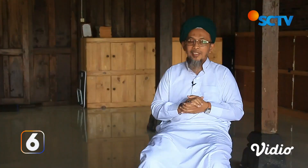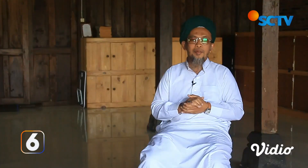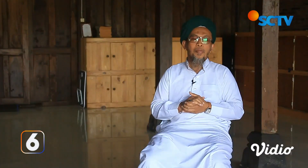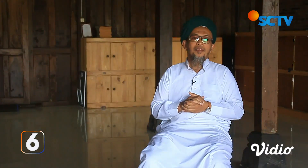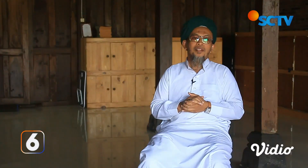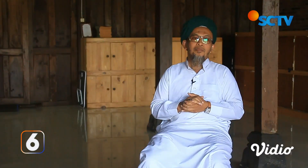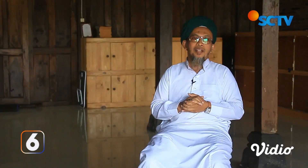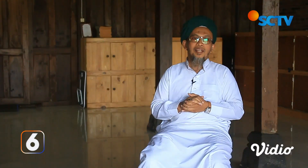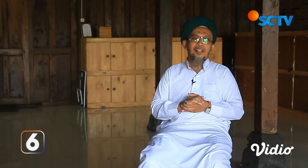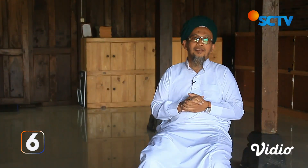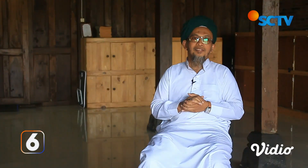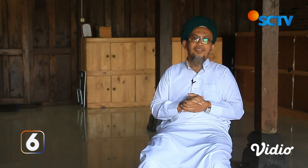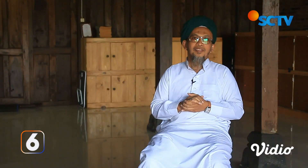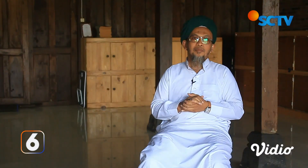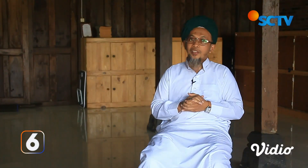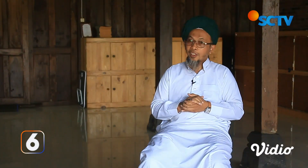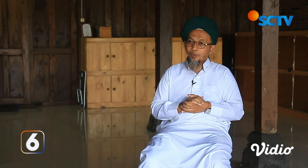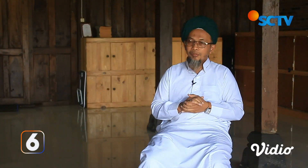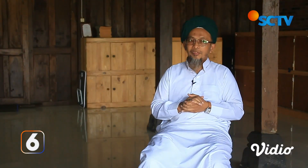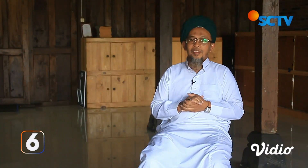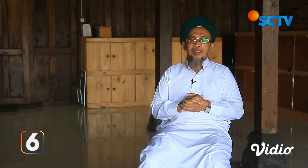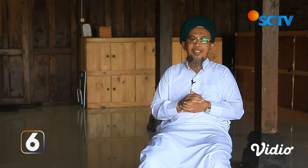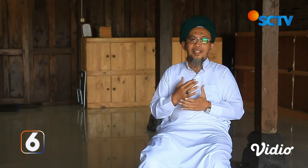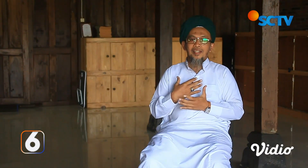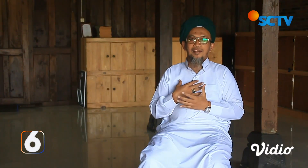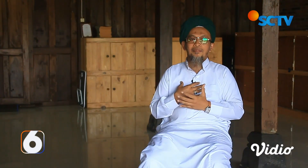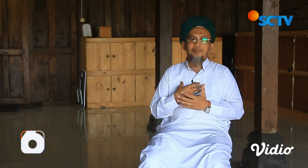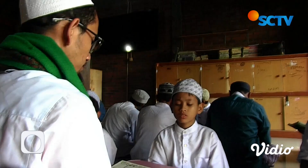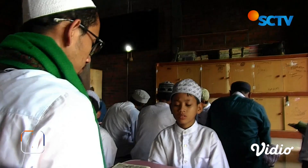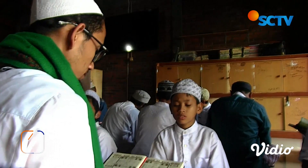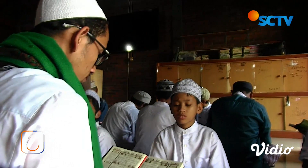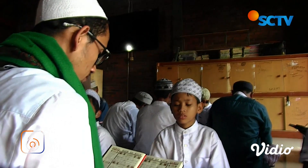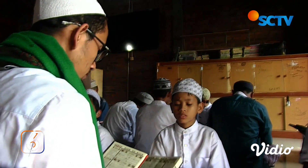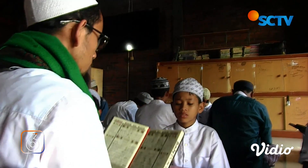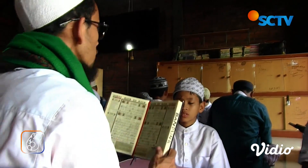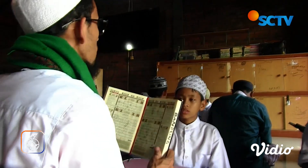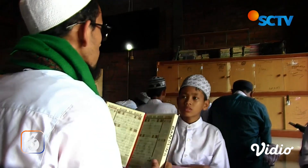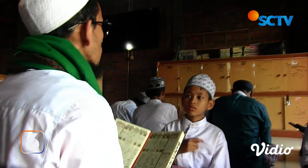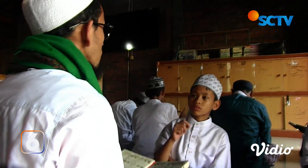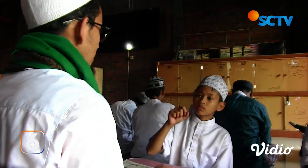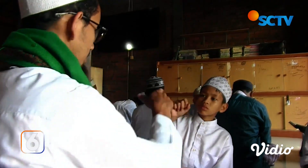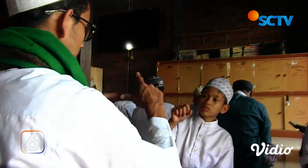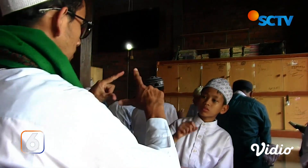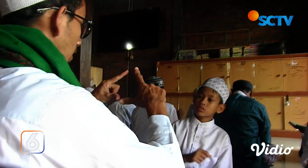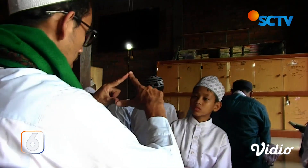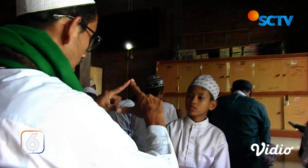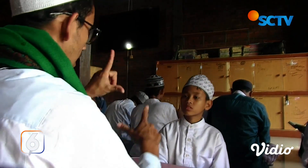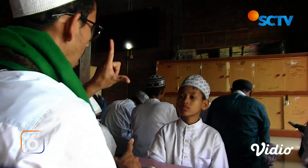agamanya. Maka semenjak saat itu saya berniat azam kepada diri saya dan